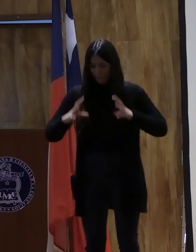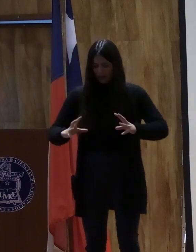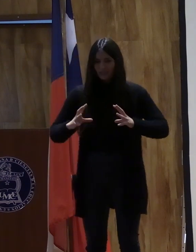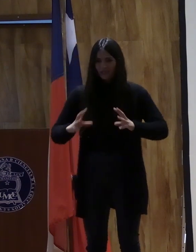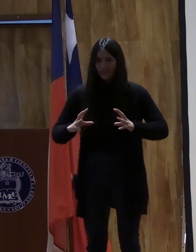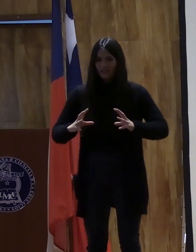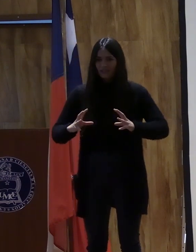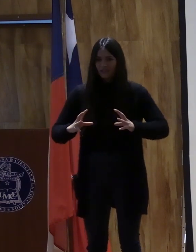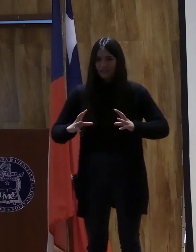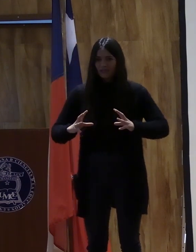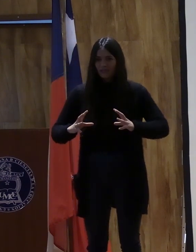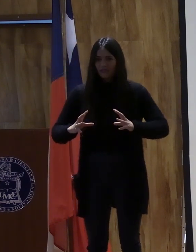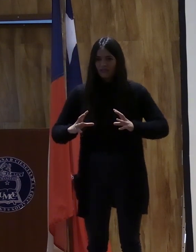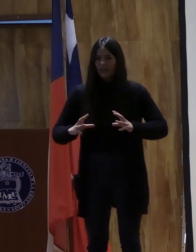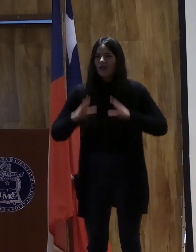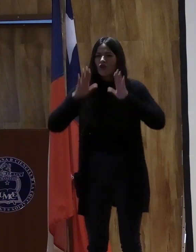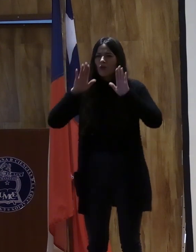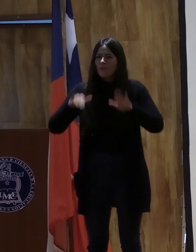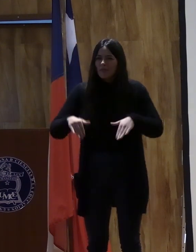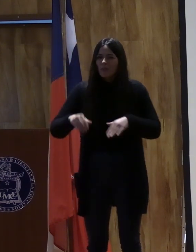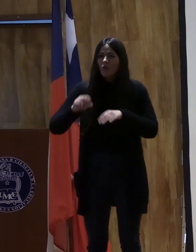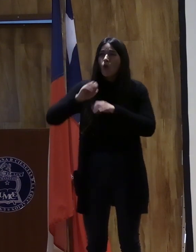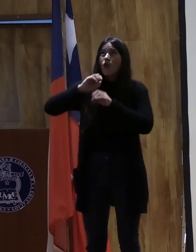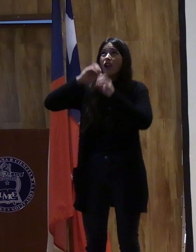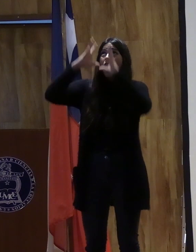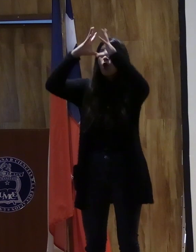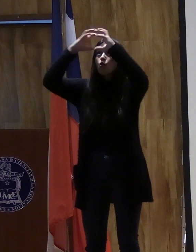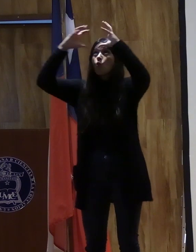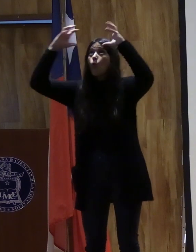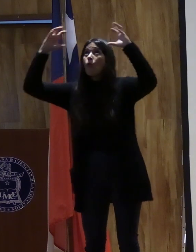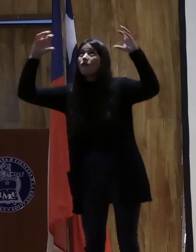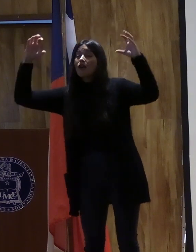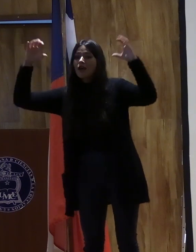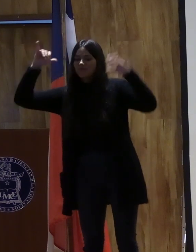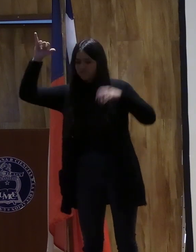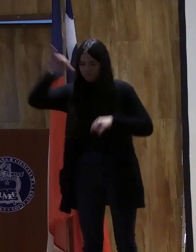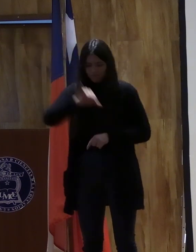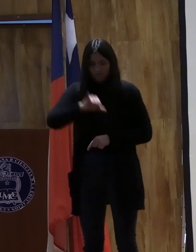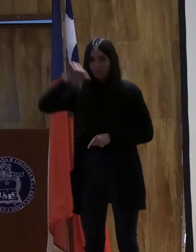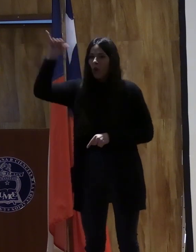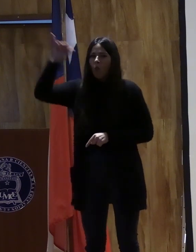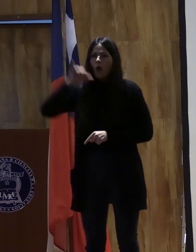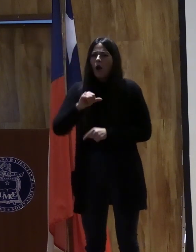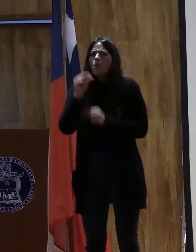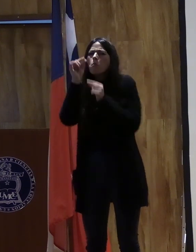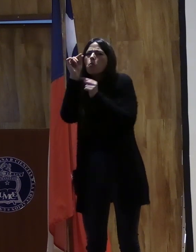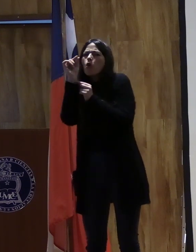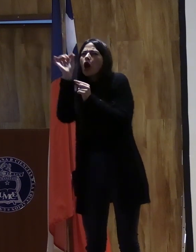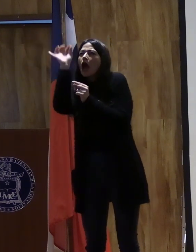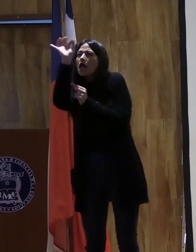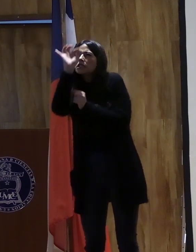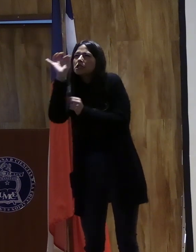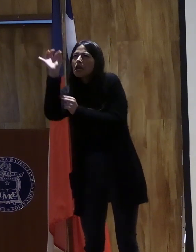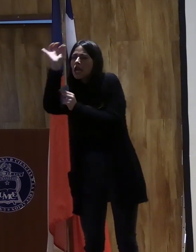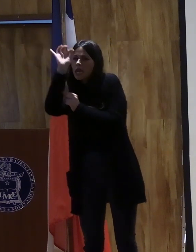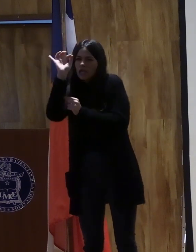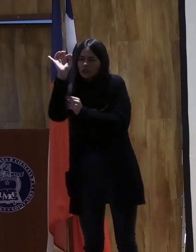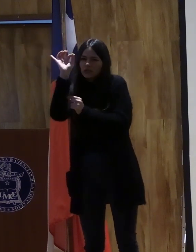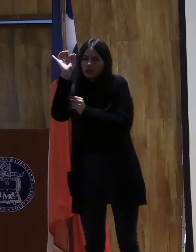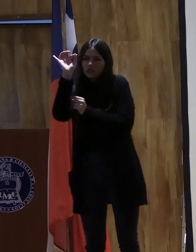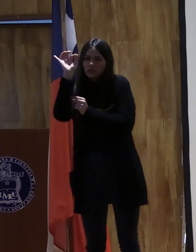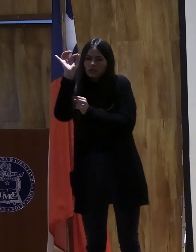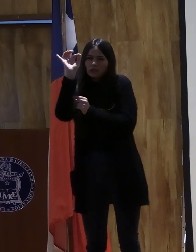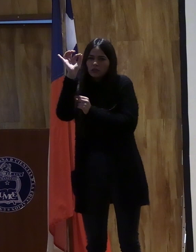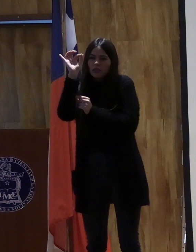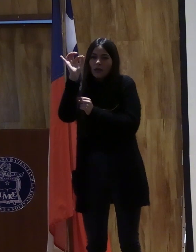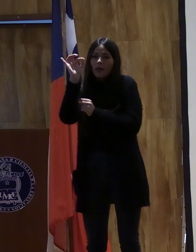en una fragmentación de una nube ocurre eso. Se forman muy poquitas estrellas muy masivas, y